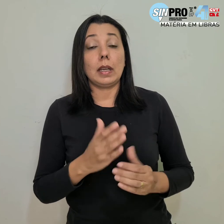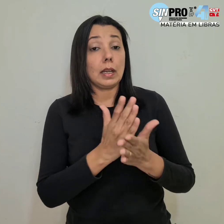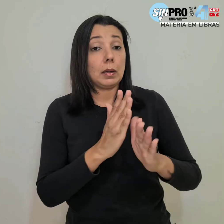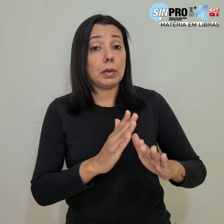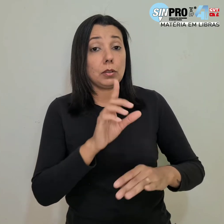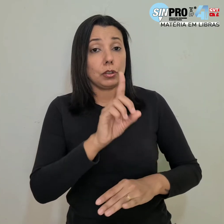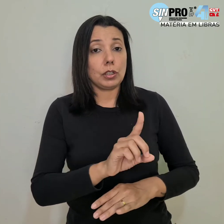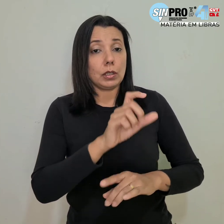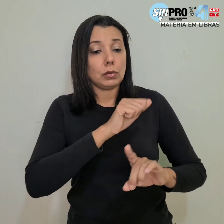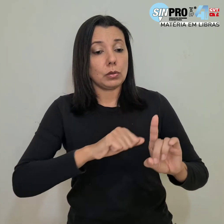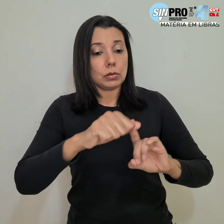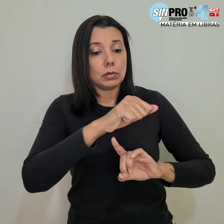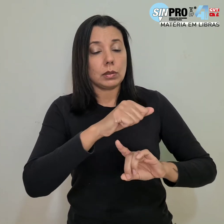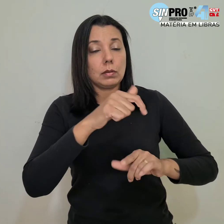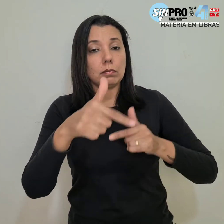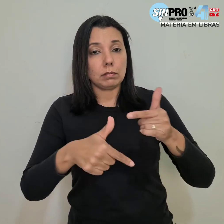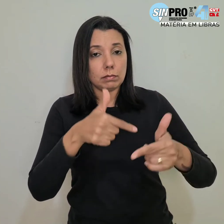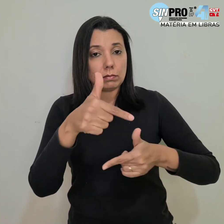extinguindo direitos sociais e trabalhistas,